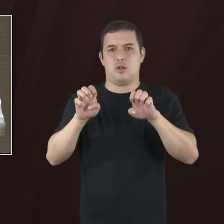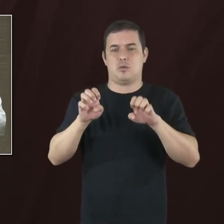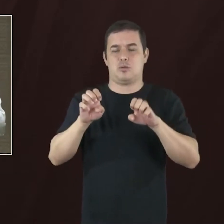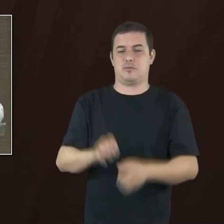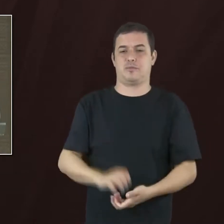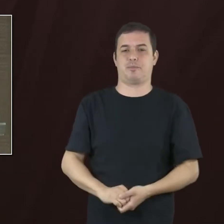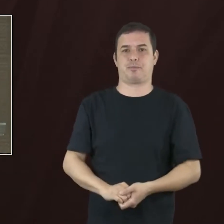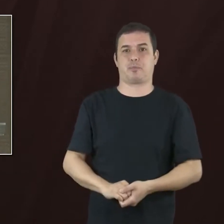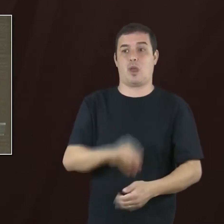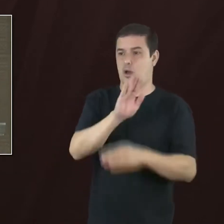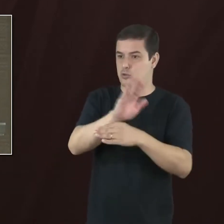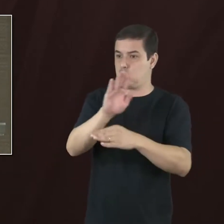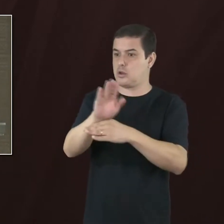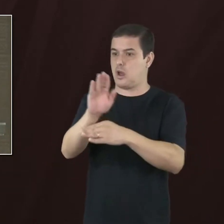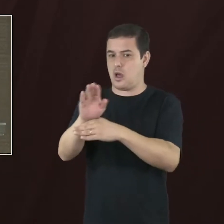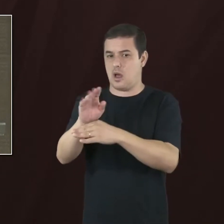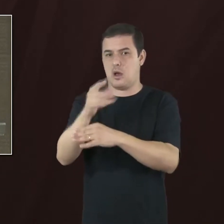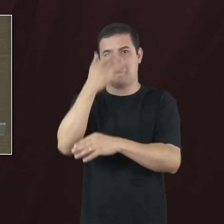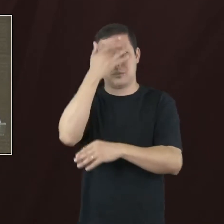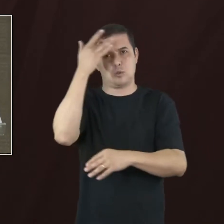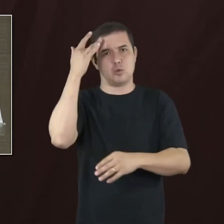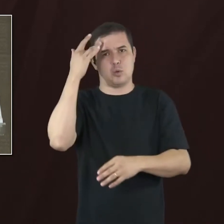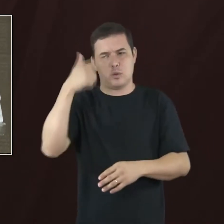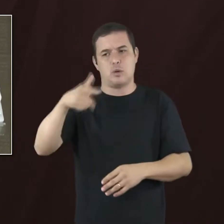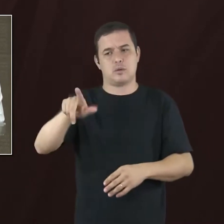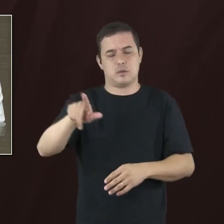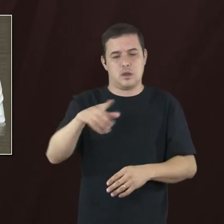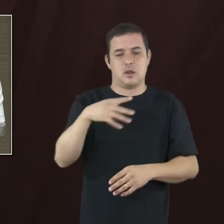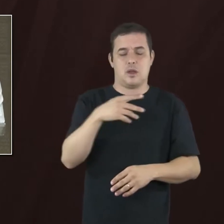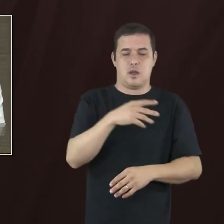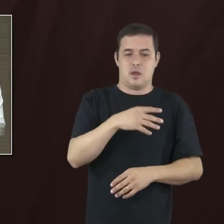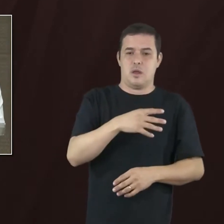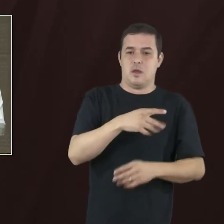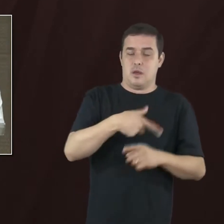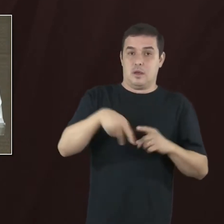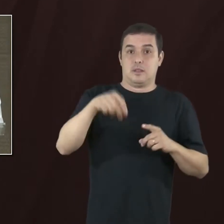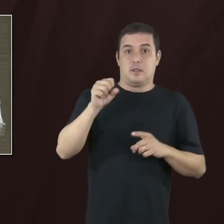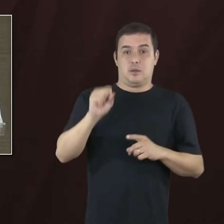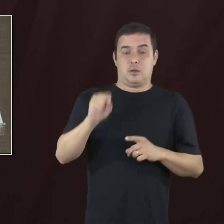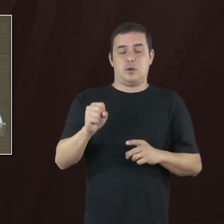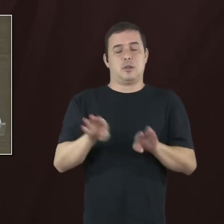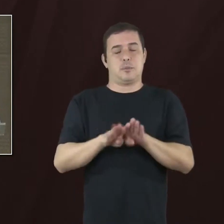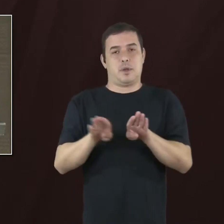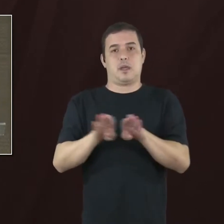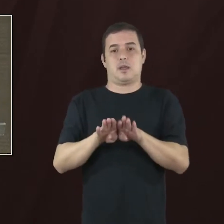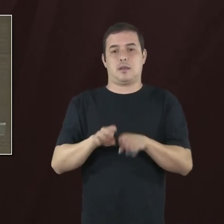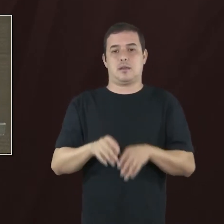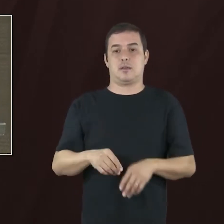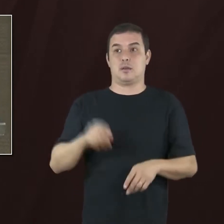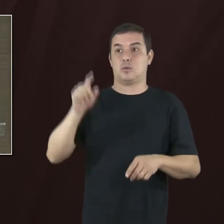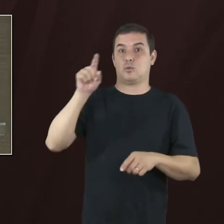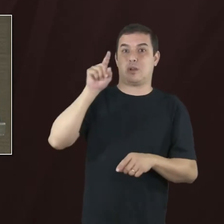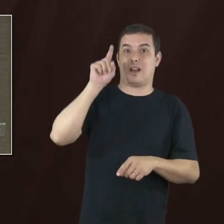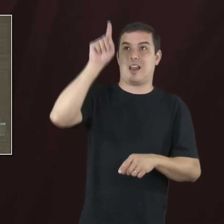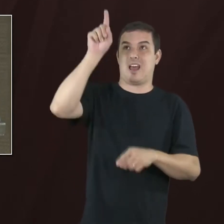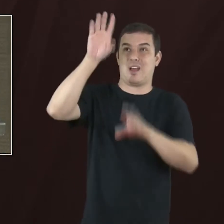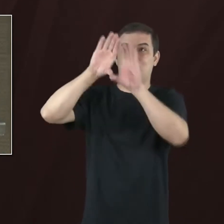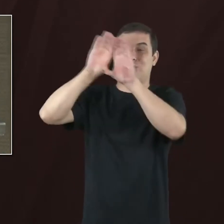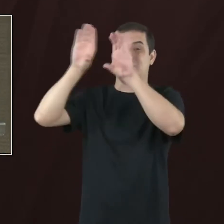pessoas a serem vencedoras. E no final, queridos irmãos, nós vamos ainda cumprir nosso papel no céu.